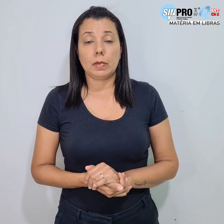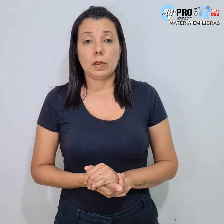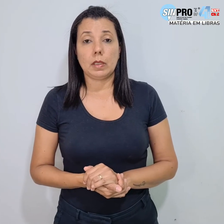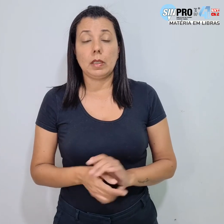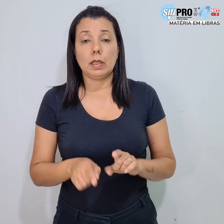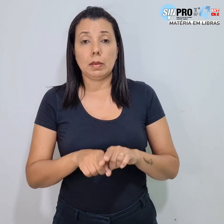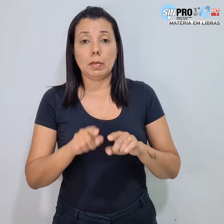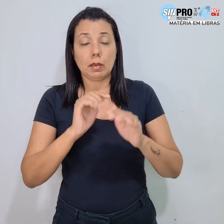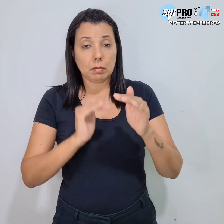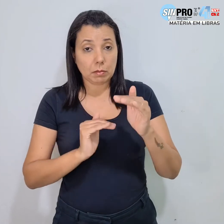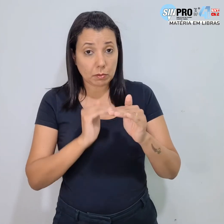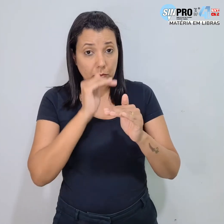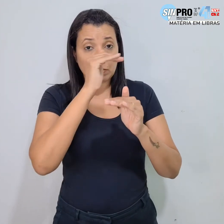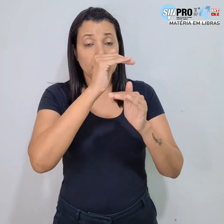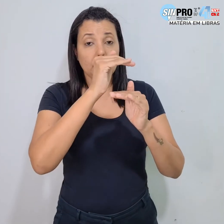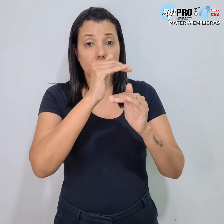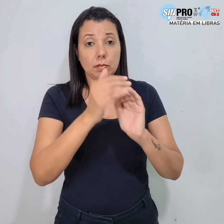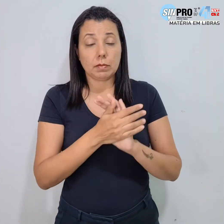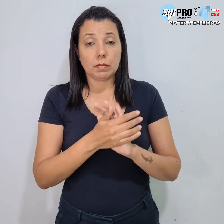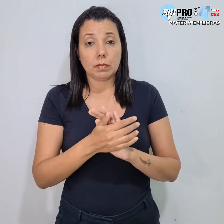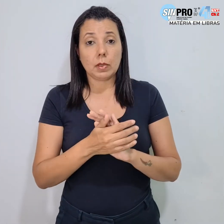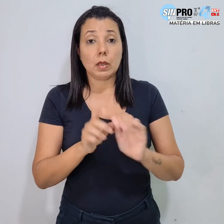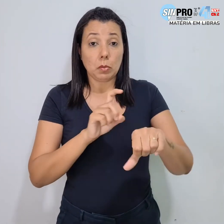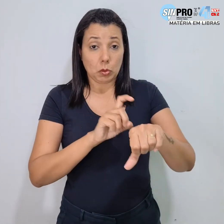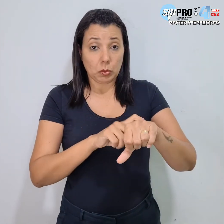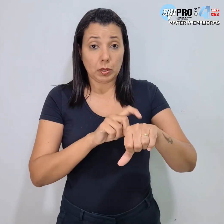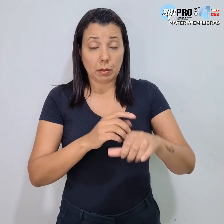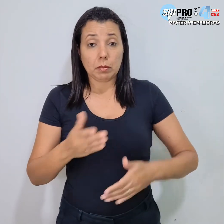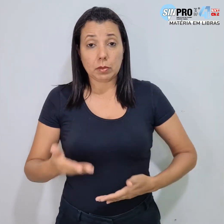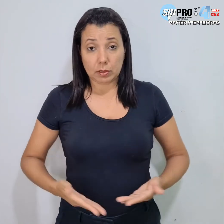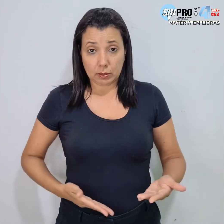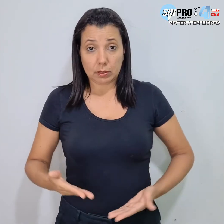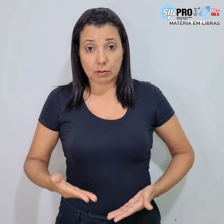Suprime a progressão por tempo de serviço